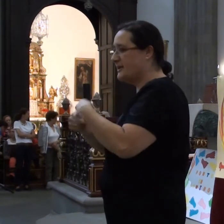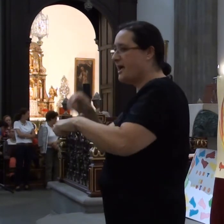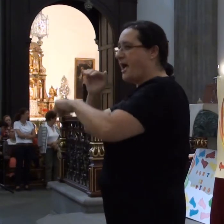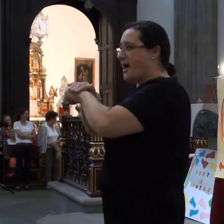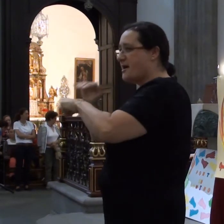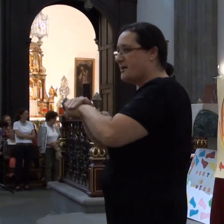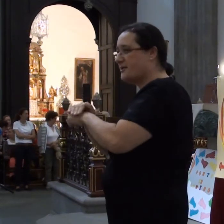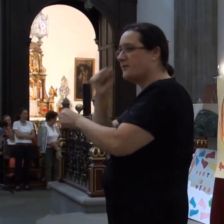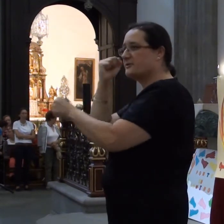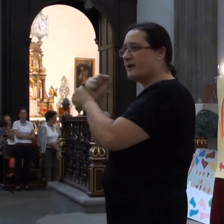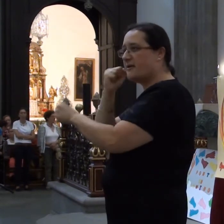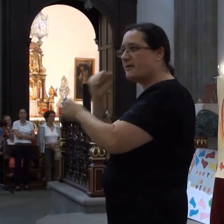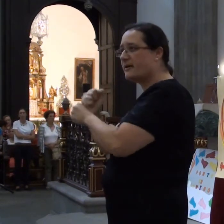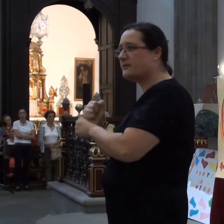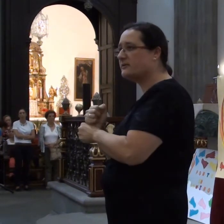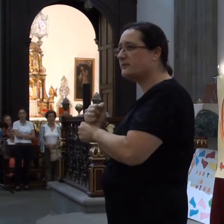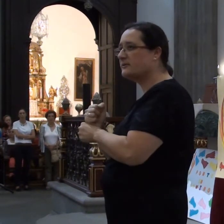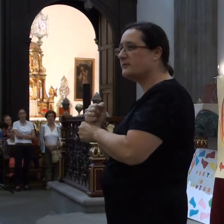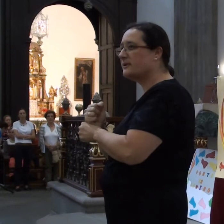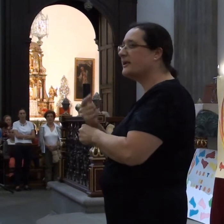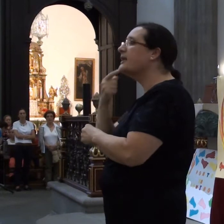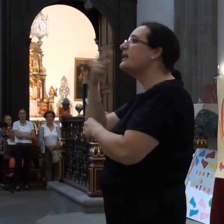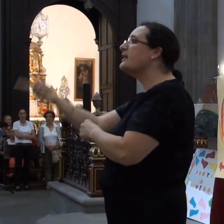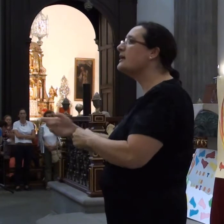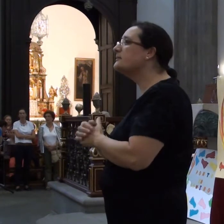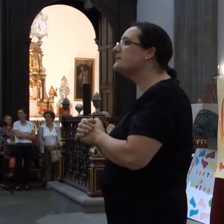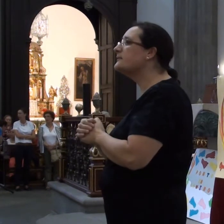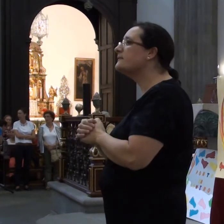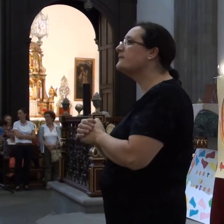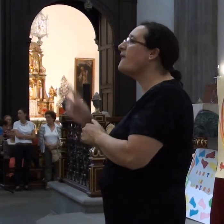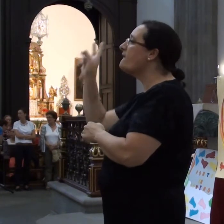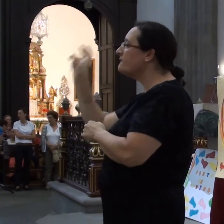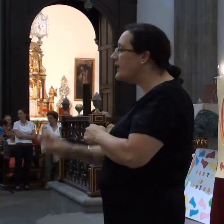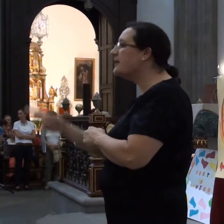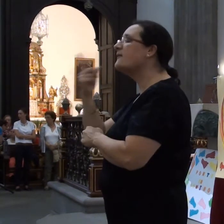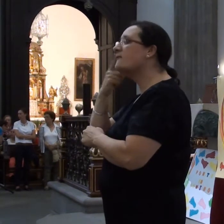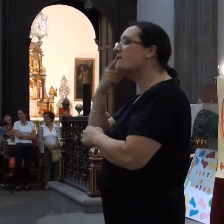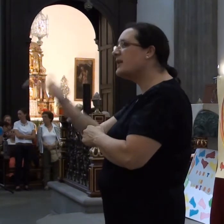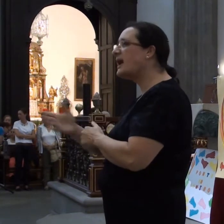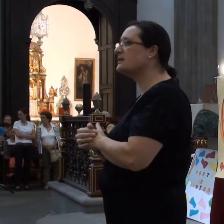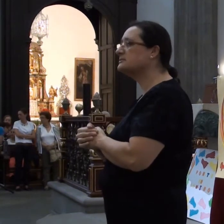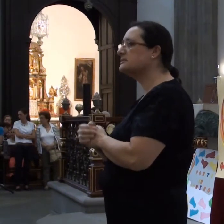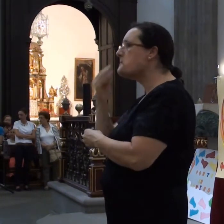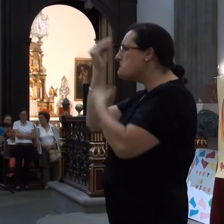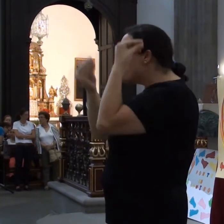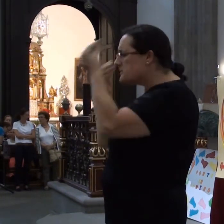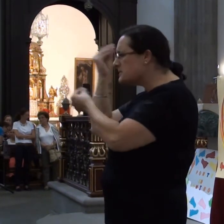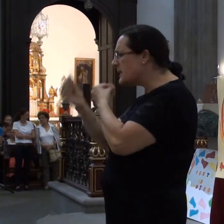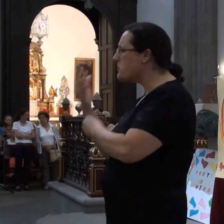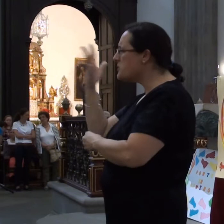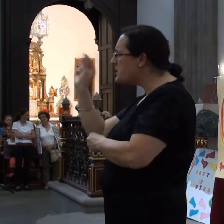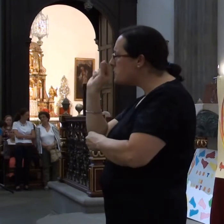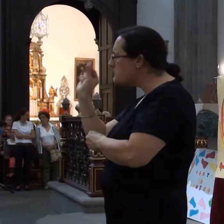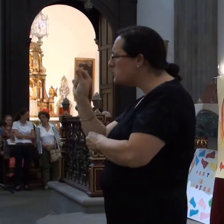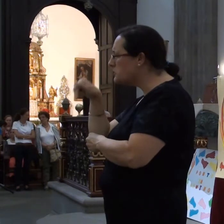trabajo y que le digamos Ven y verás reflexionamos cinco minutos